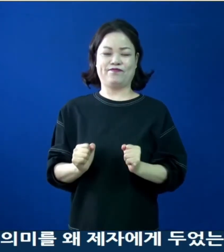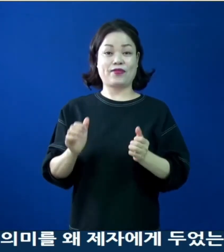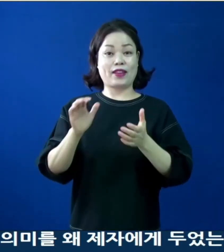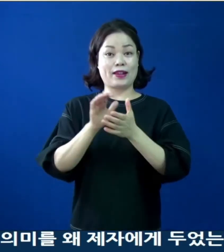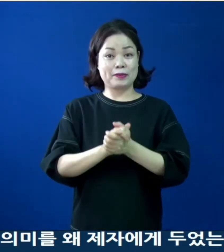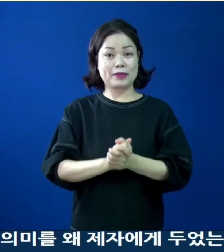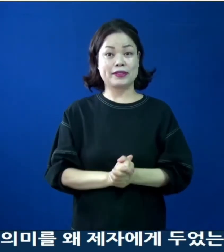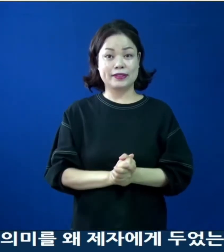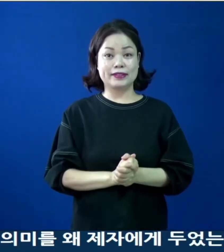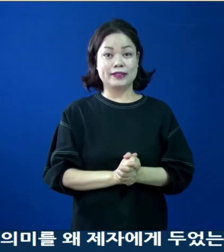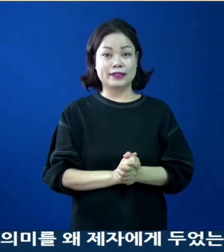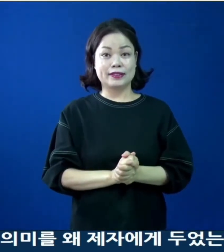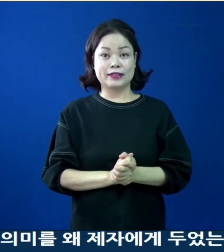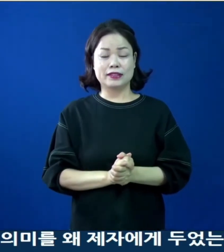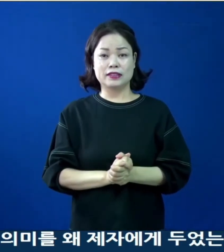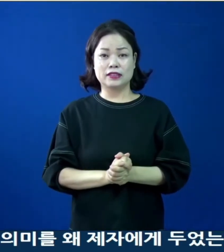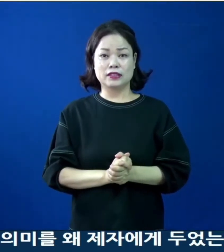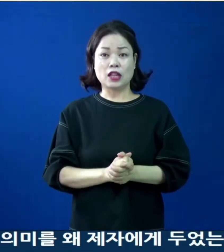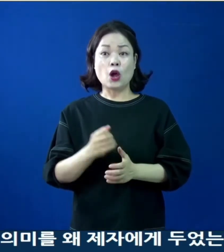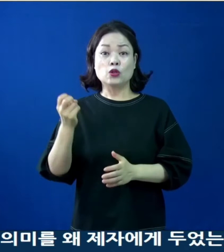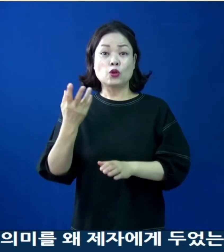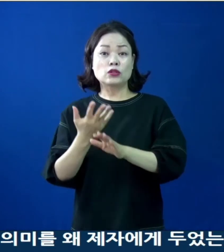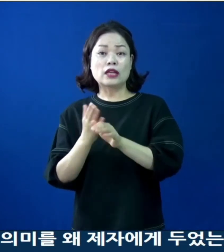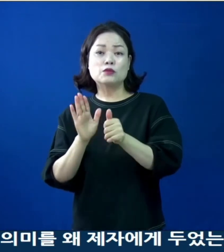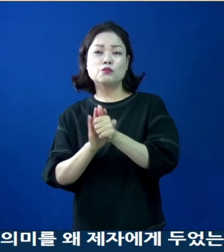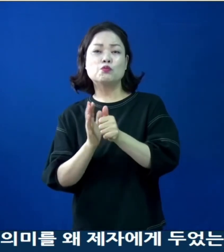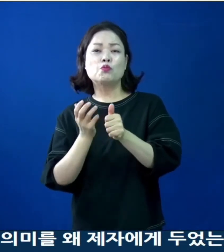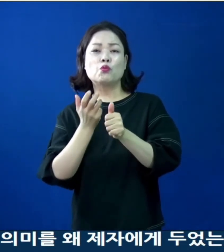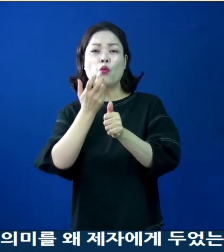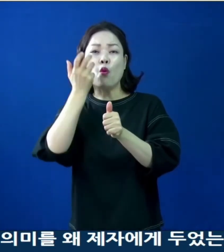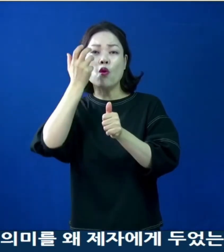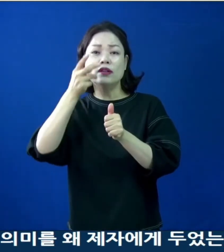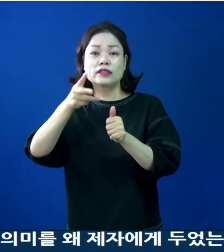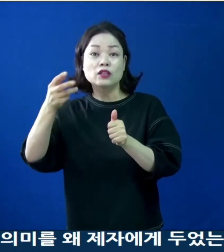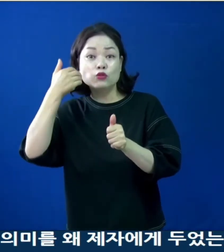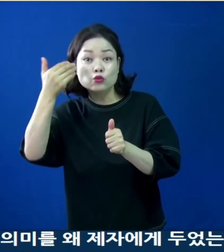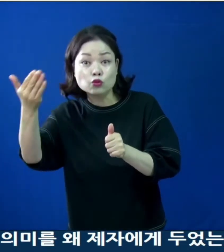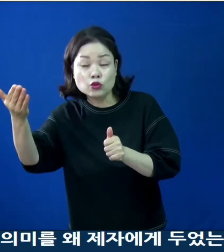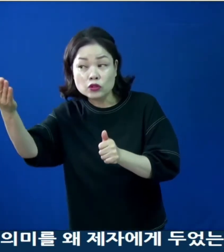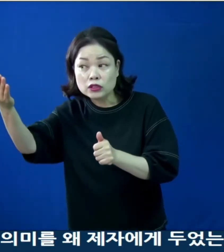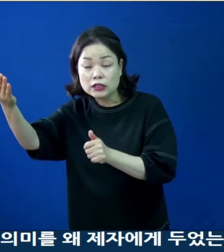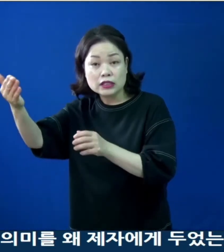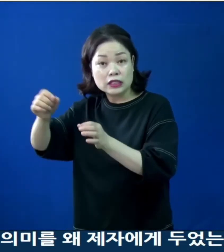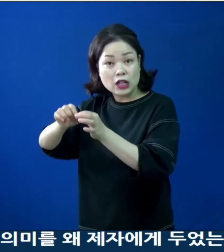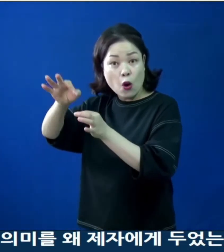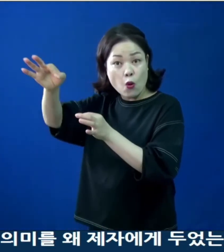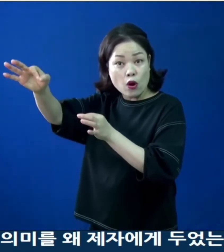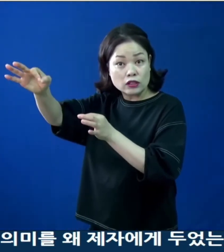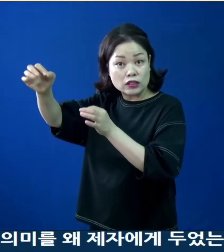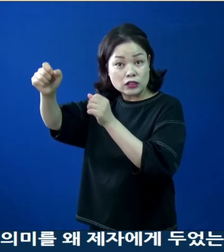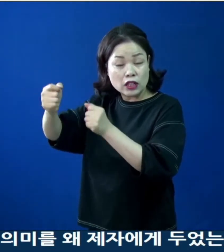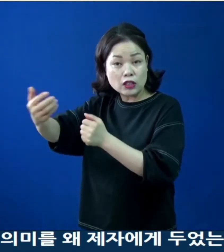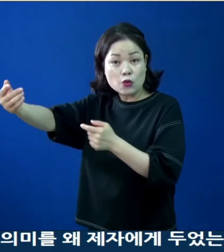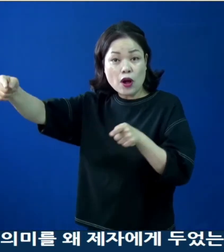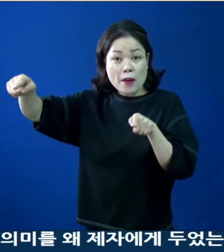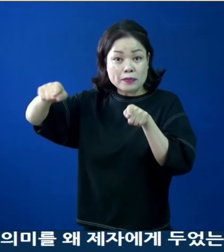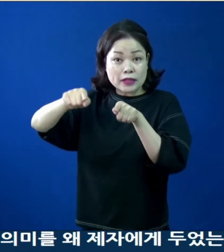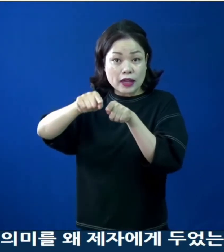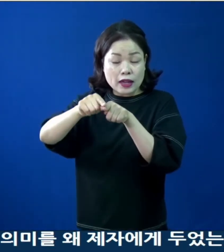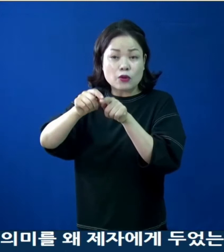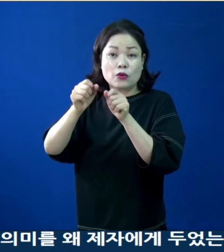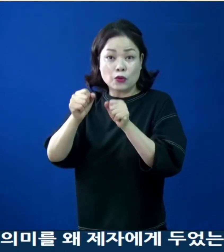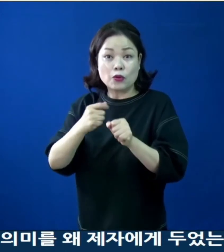아멘. 또 다른 보혜사, 그는 누구라고요? 그를 영원히 너희에게 두어서 영원히 너희와 함께 하려고